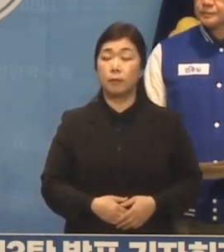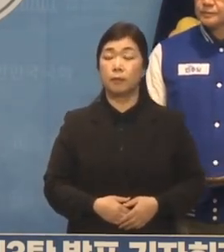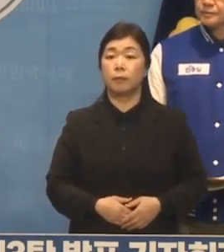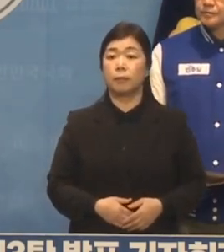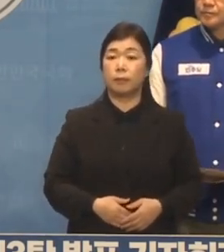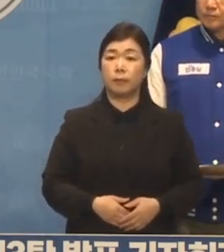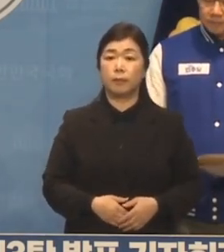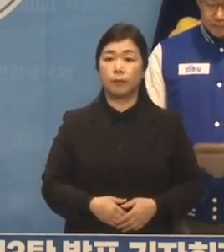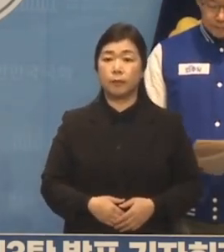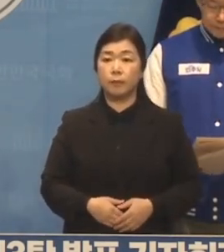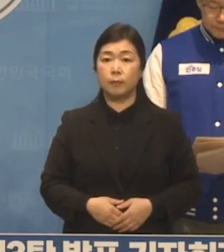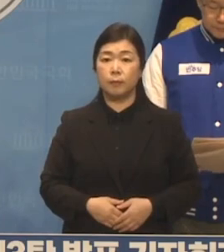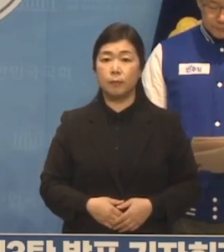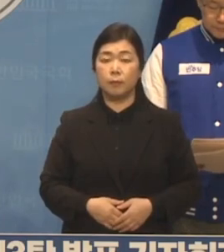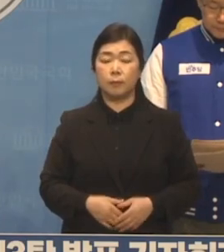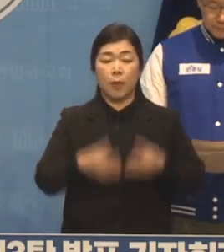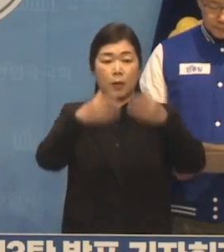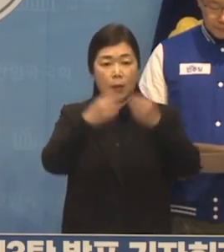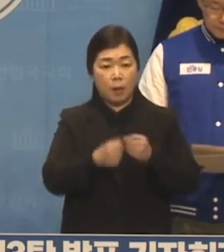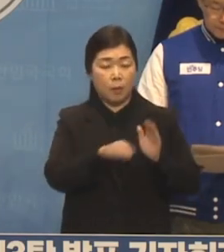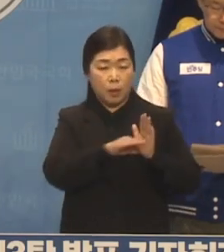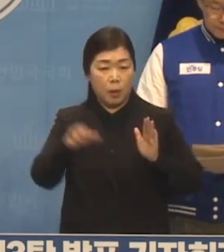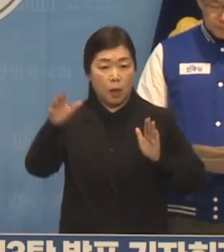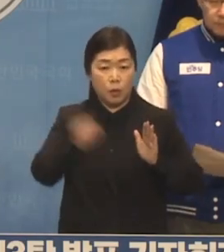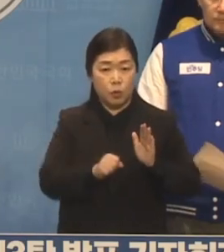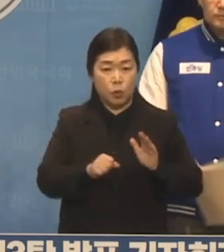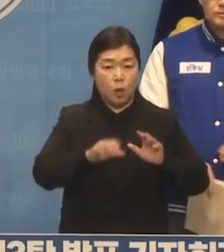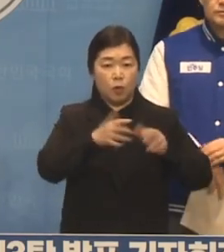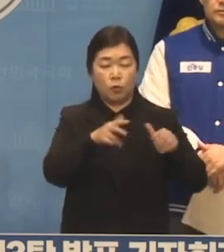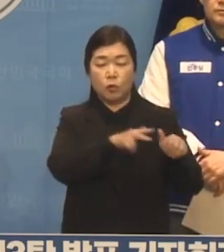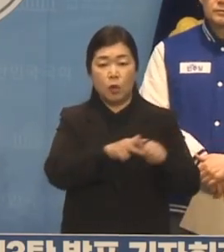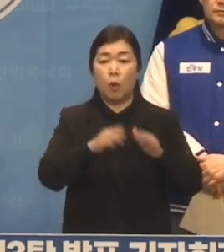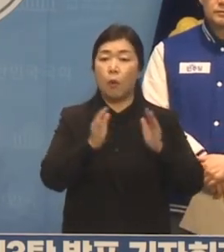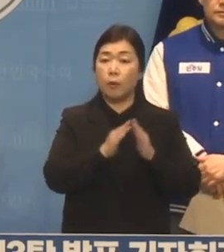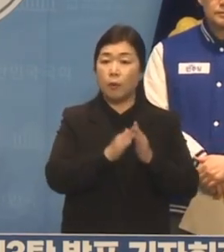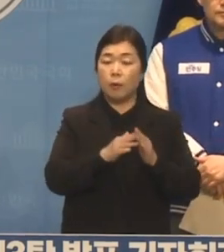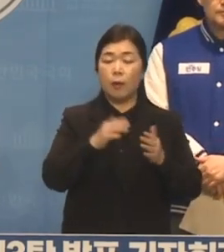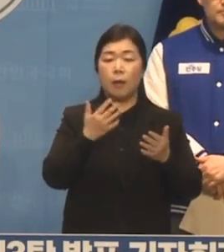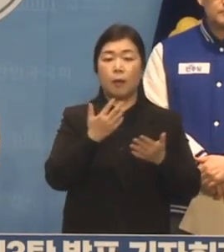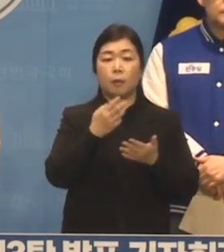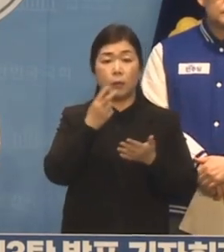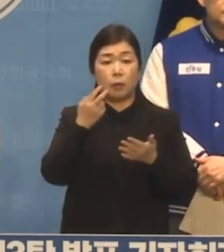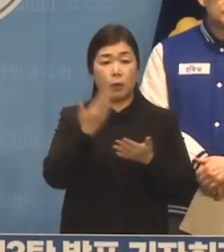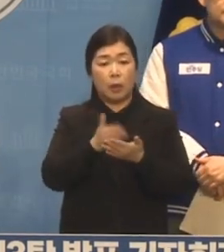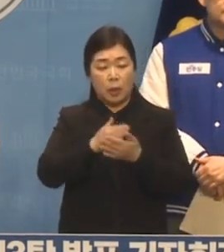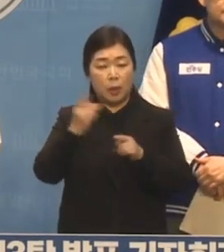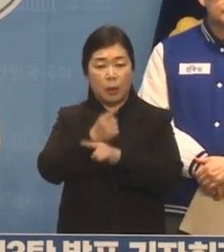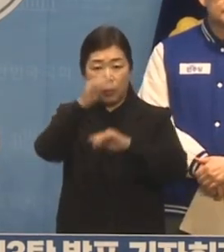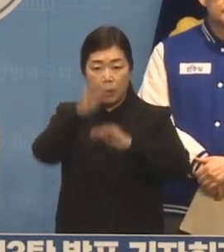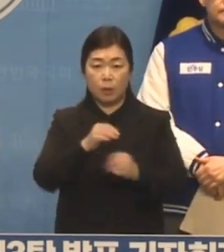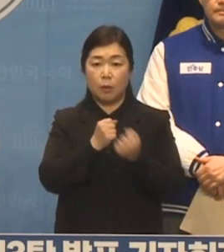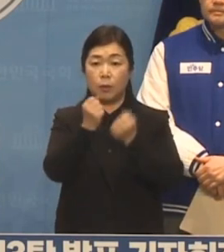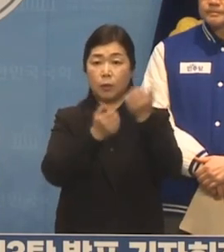예, 사례를 바탕으로 해서 국정원의 그 개혁 방안에 대해서 말씀을 주셨습니다.